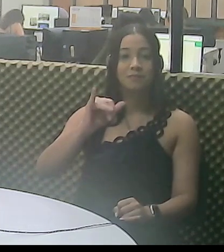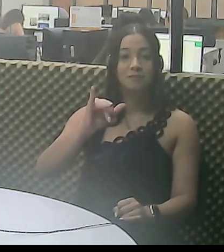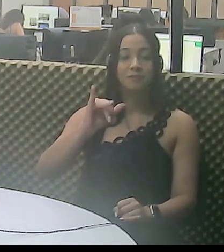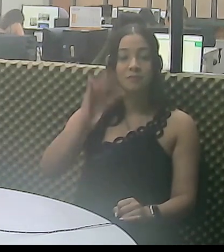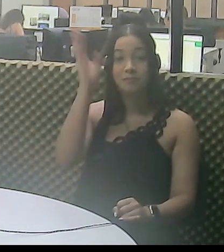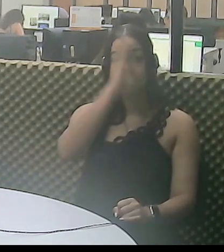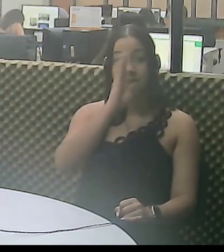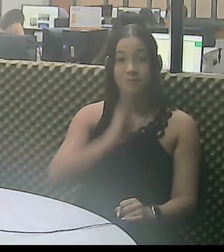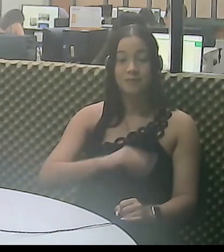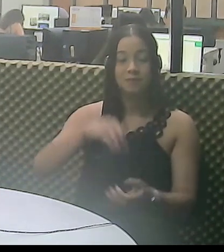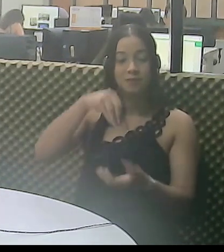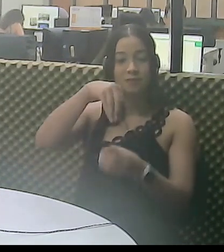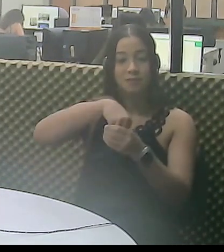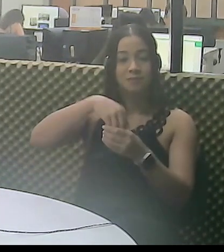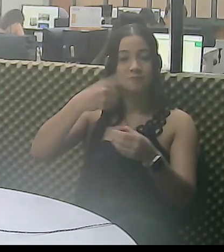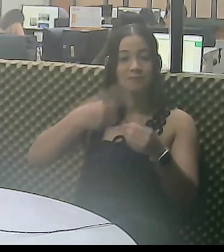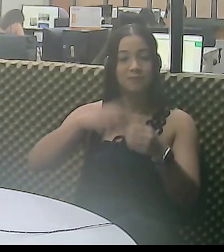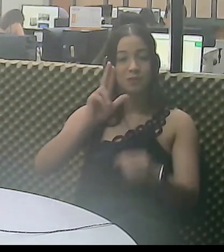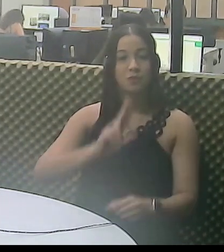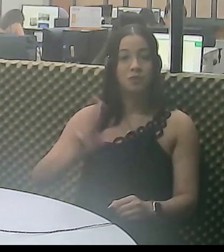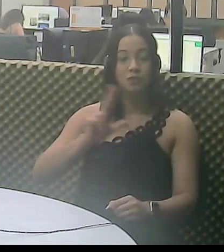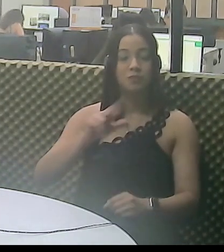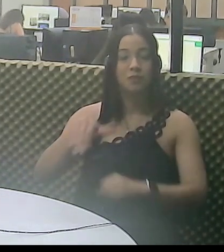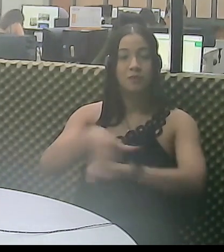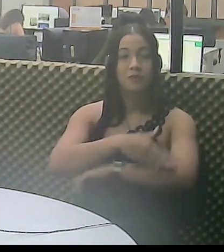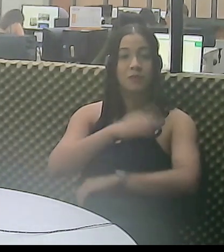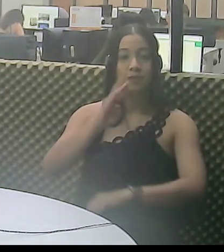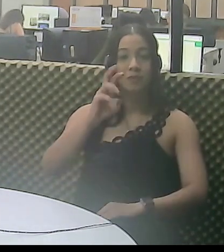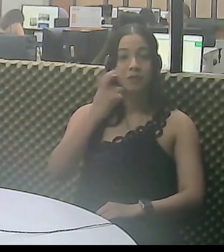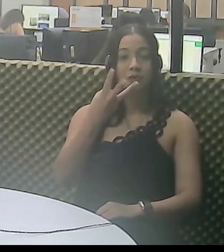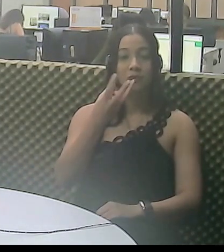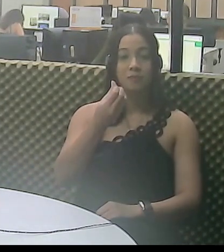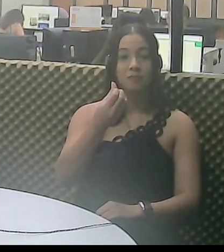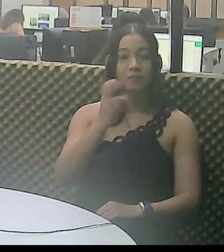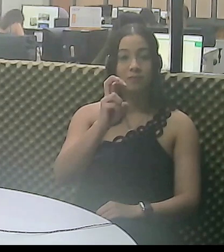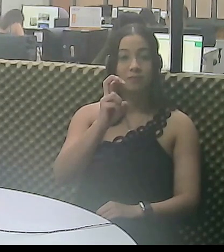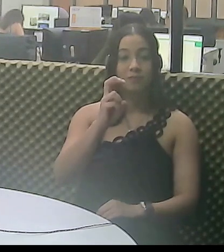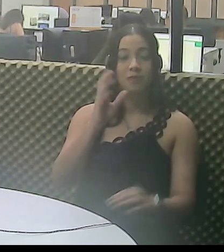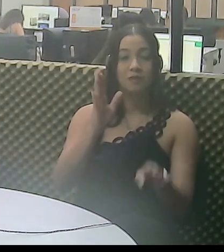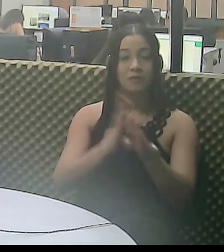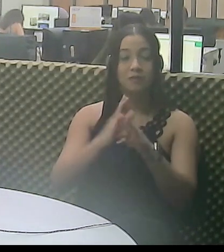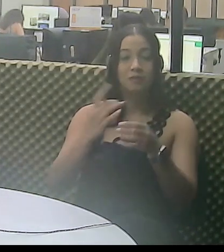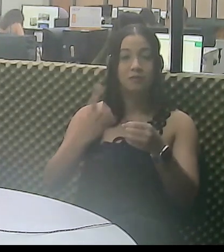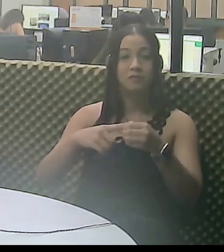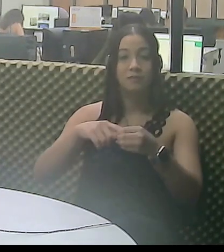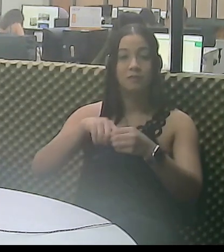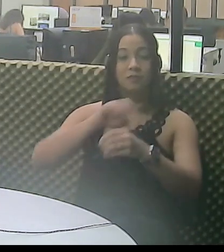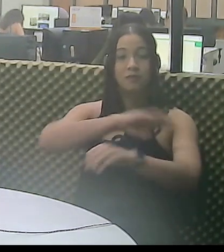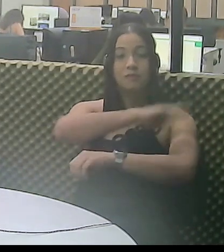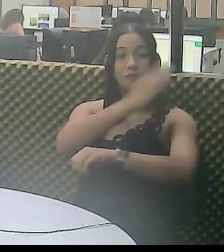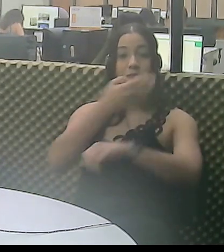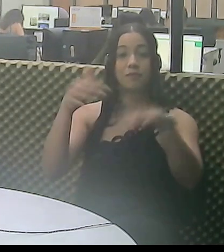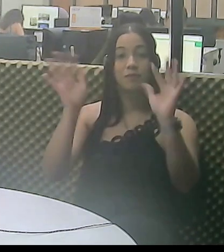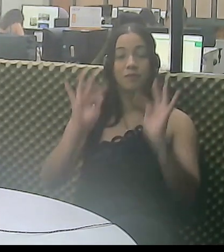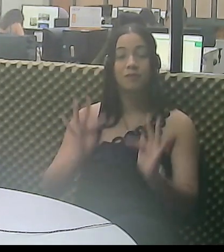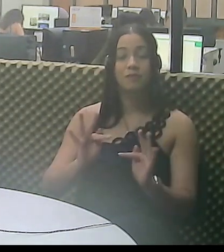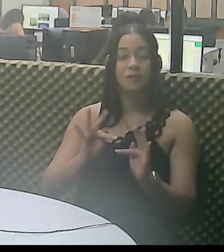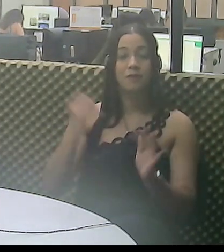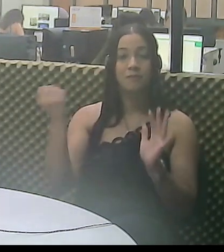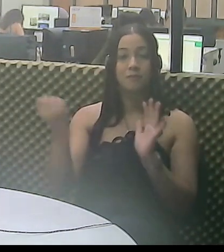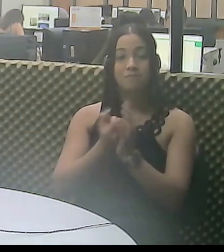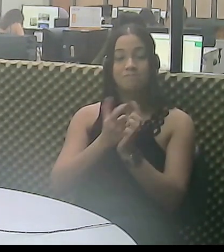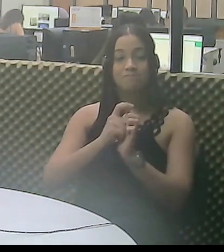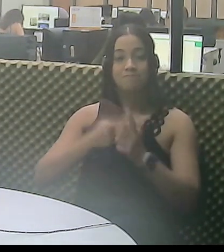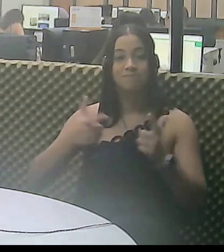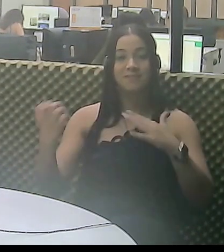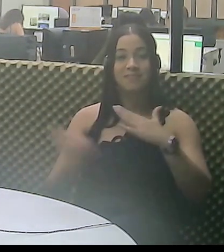Brasil em Uberlândia. Localizada na BR-365, na saída para Monte Alegre de Minas, a nova planta marca a expansão da